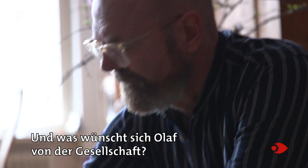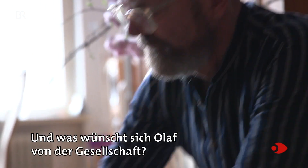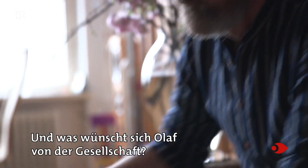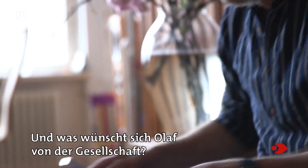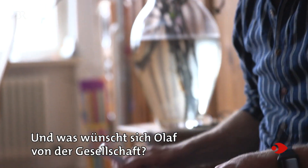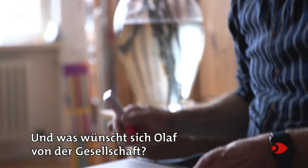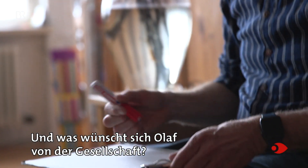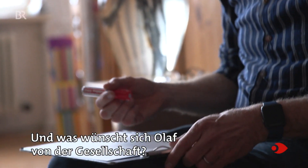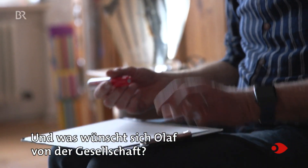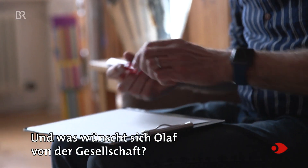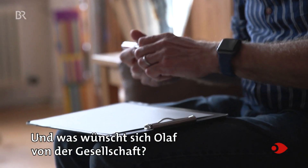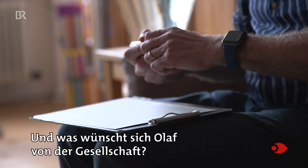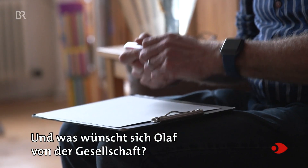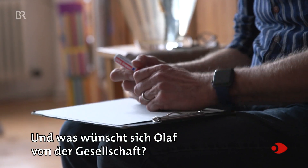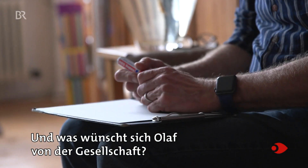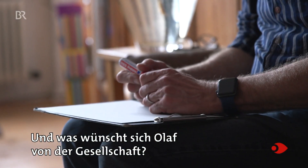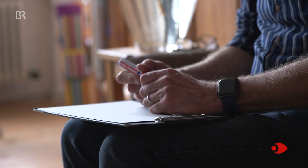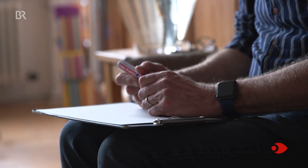Und was wünscht sich Olaf von der Gesellschaft?